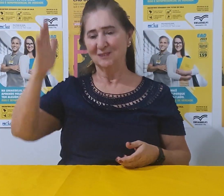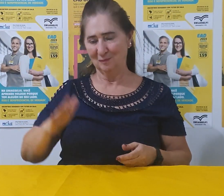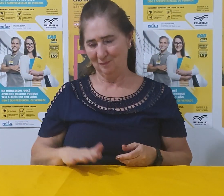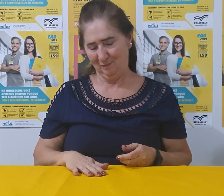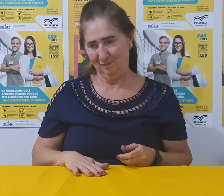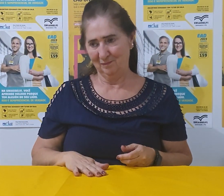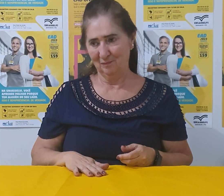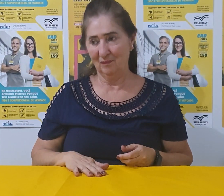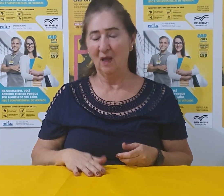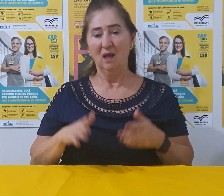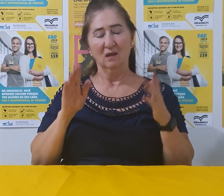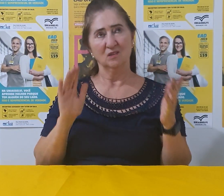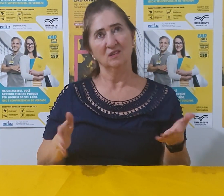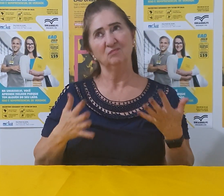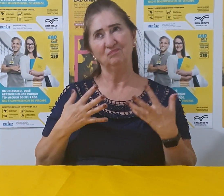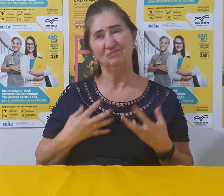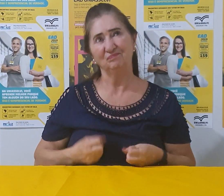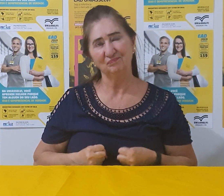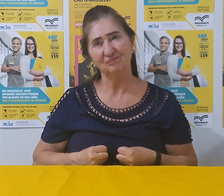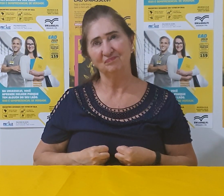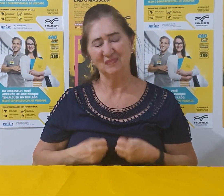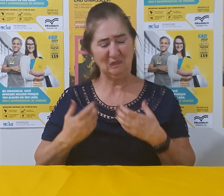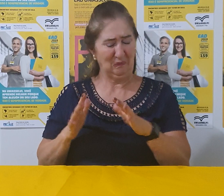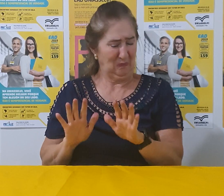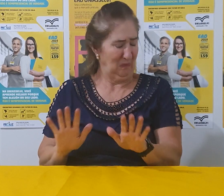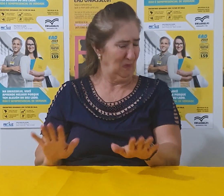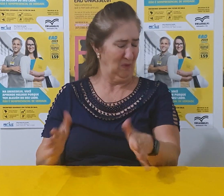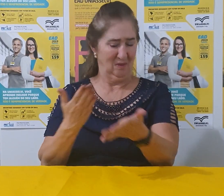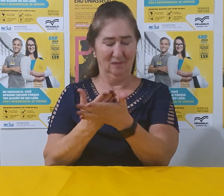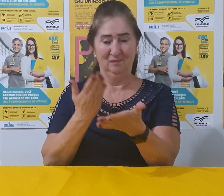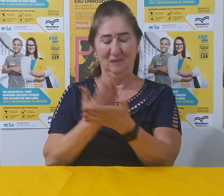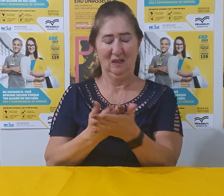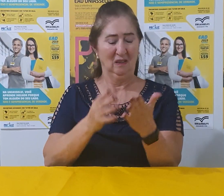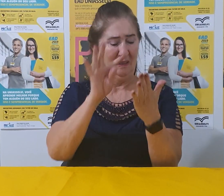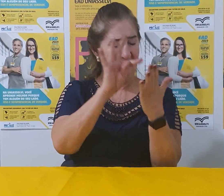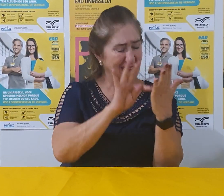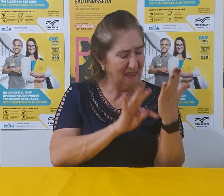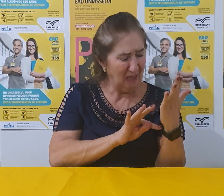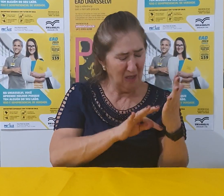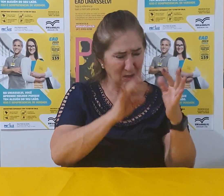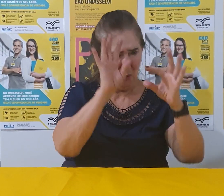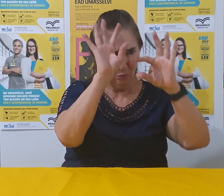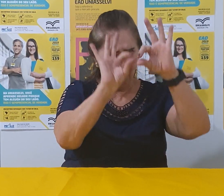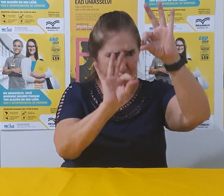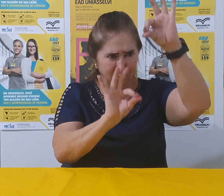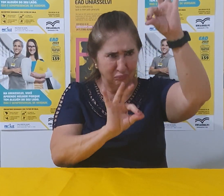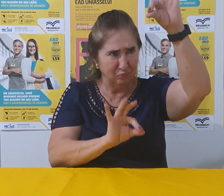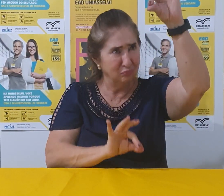Está desanimado em estudar, porque há muitos textos com muitas palavras que não conhece.